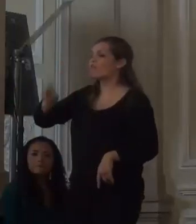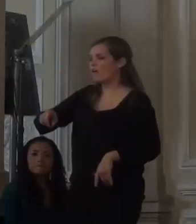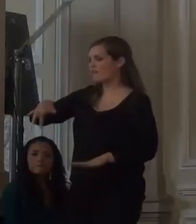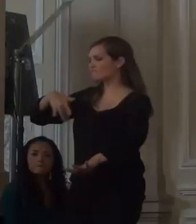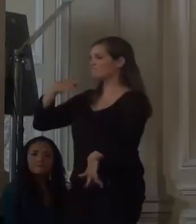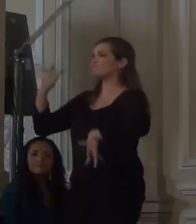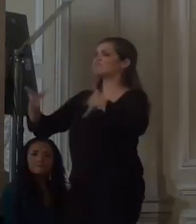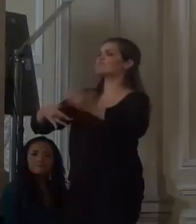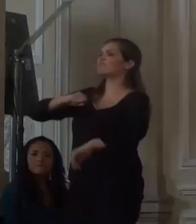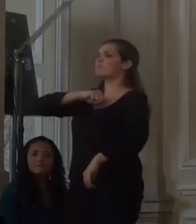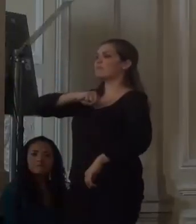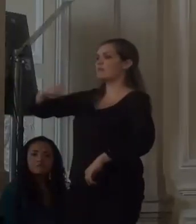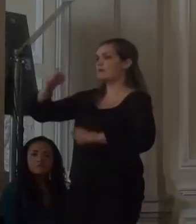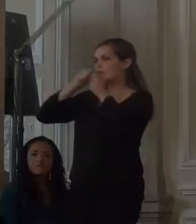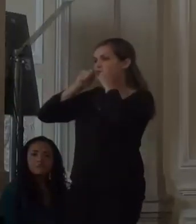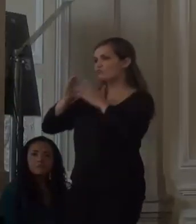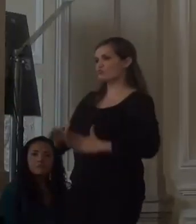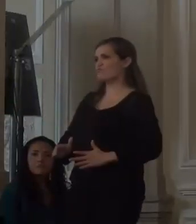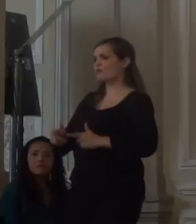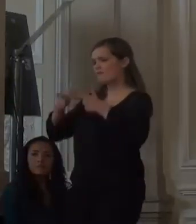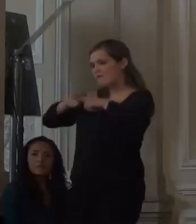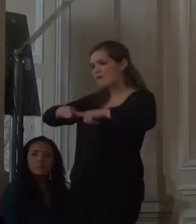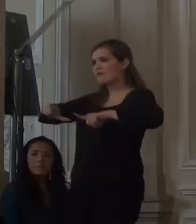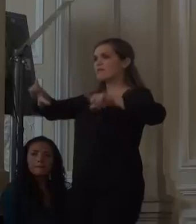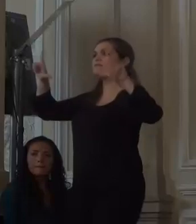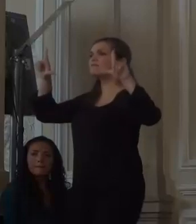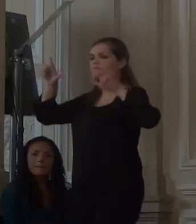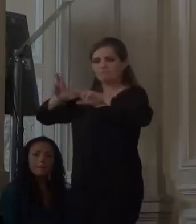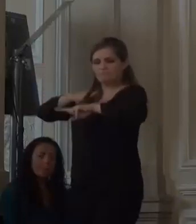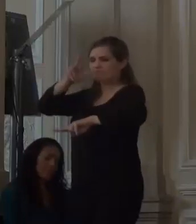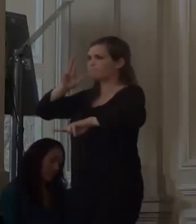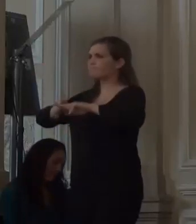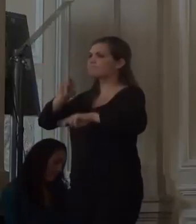plenitud los derechos humanos y las libertades fundamentales.